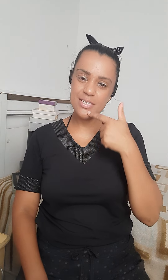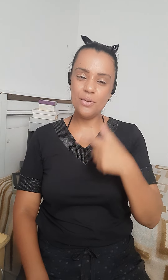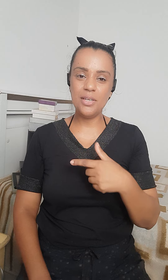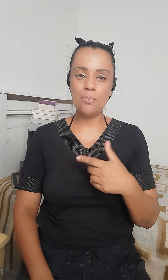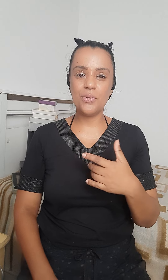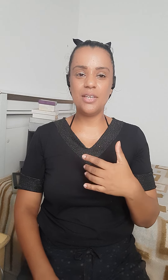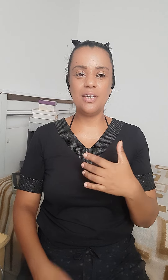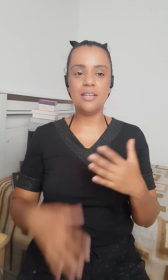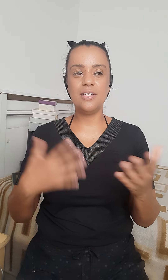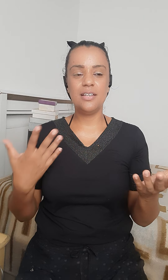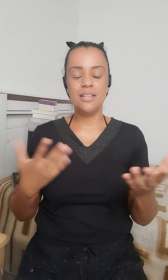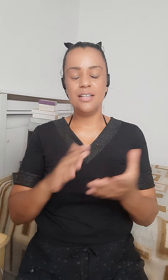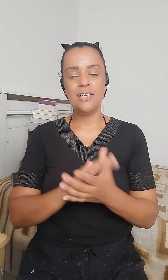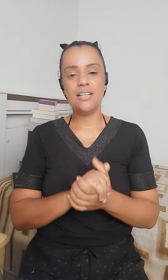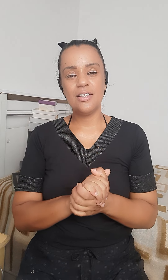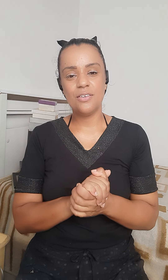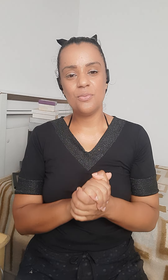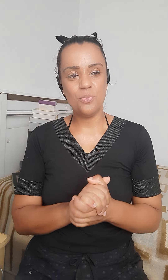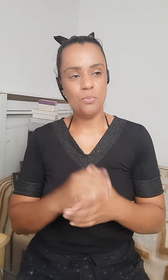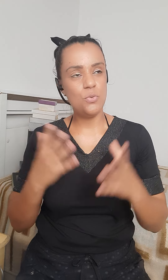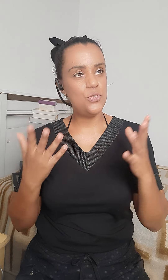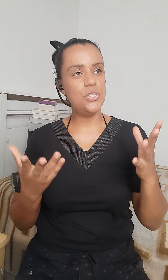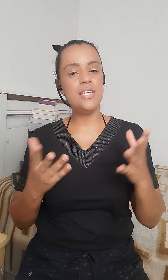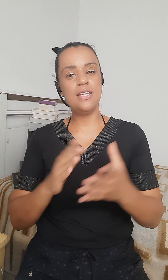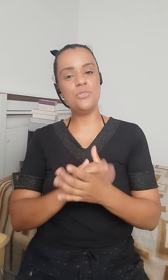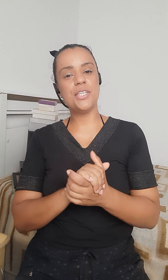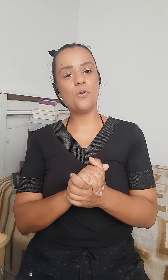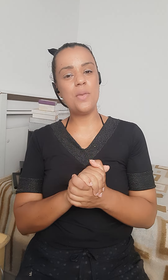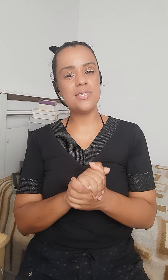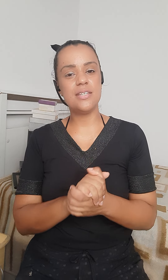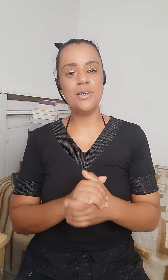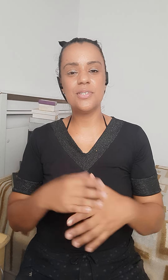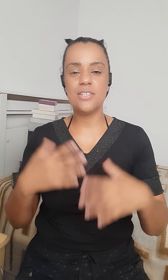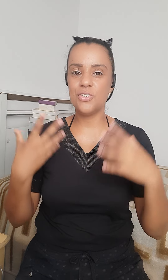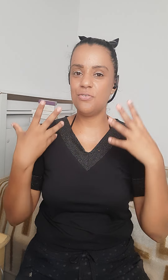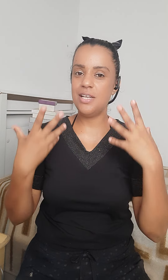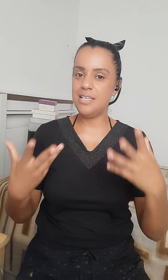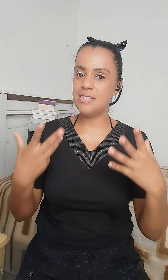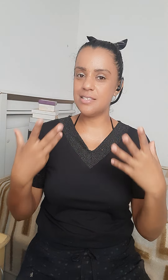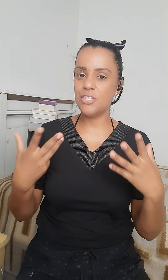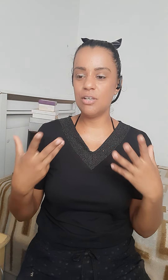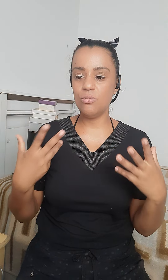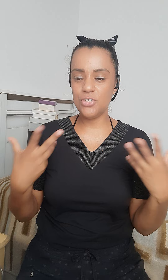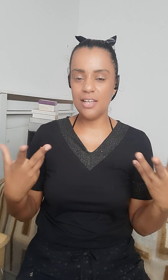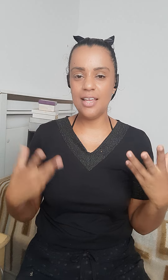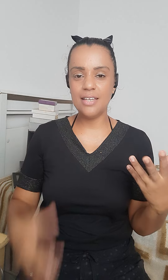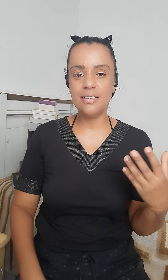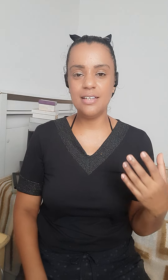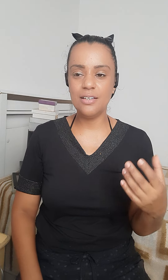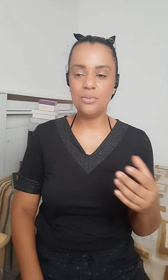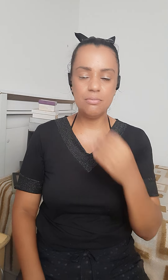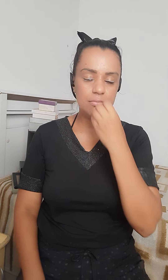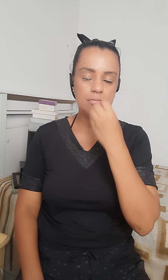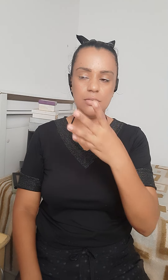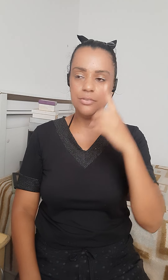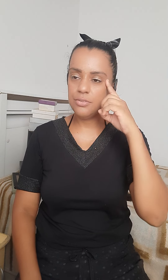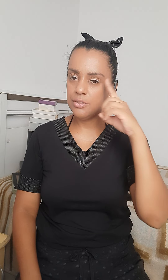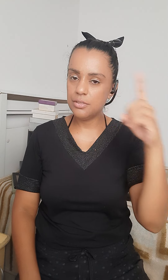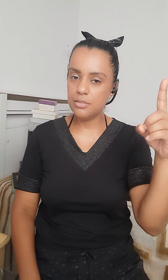sorrisão, né? Porque bom dia, né? Um dia tá começando, que seja feliz, que seja um dia alegre, né? Não bom dia,